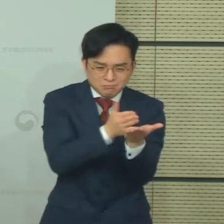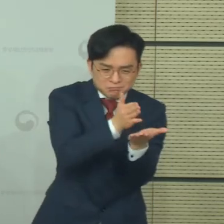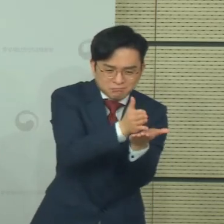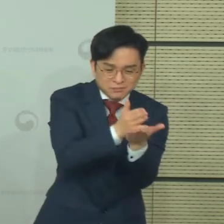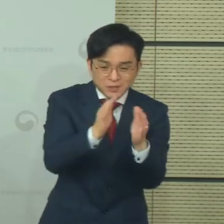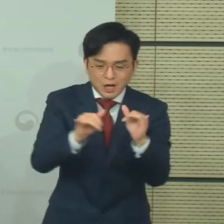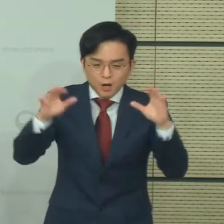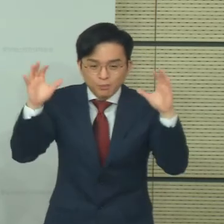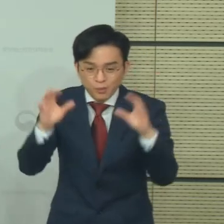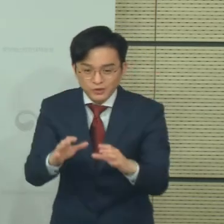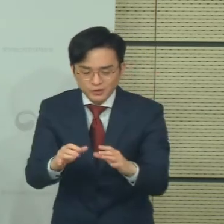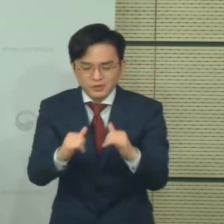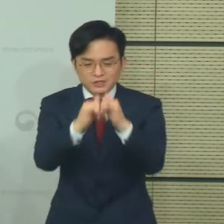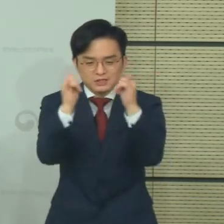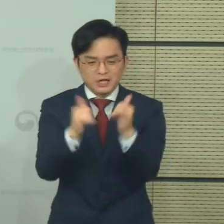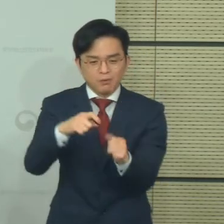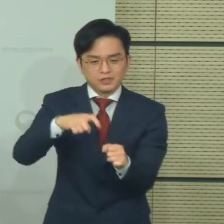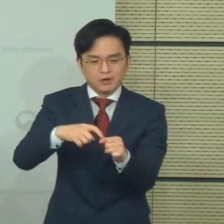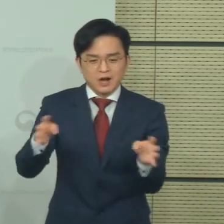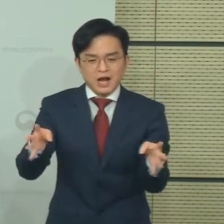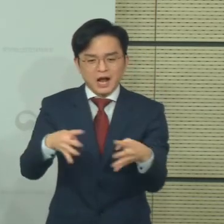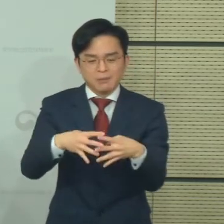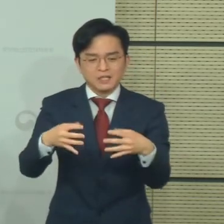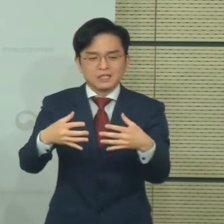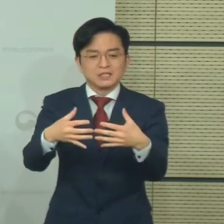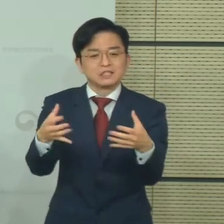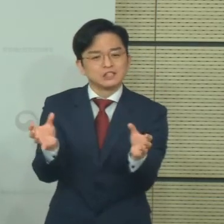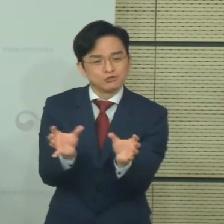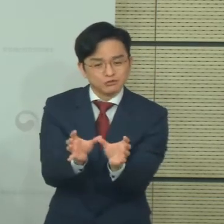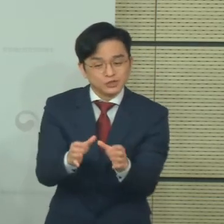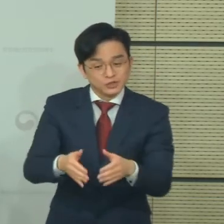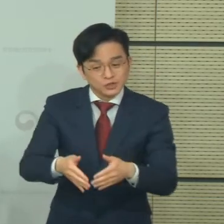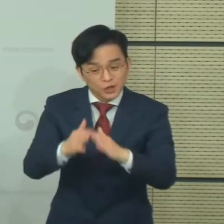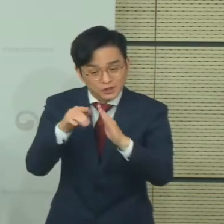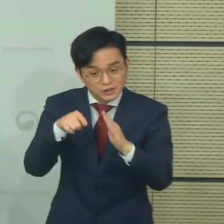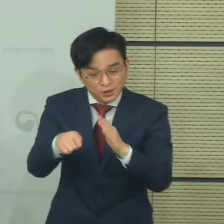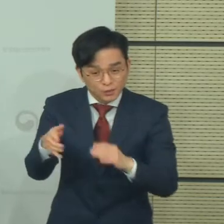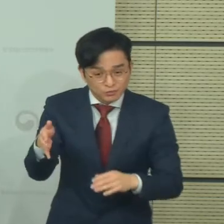있는데 이러한 기구 설치 계획이 있는지도 궁금합니다.